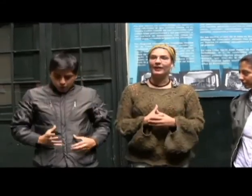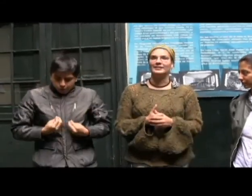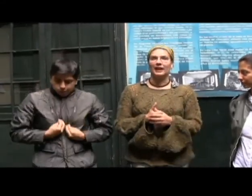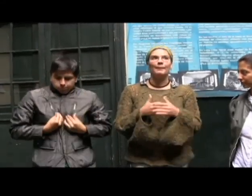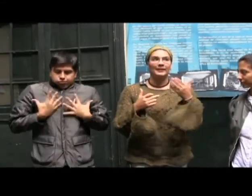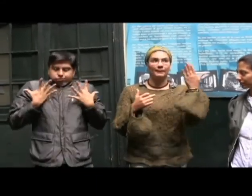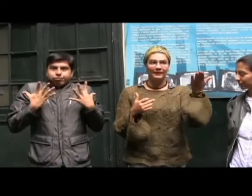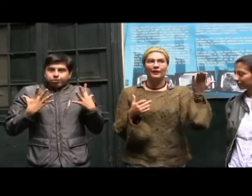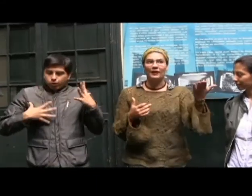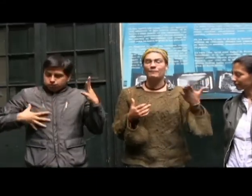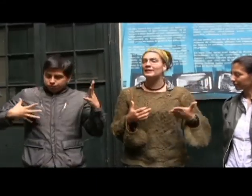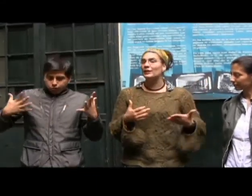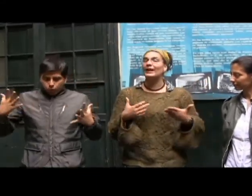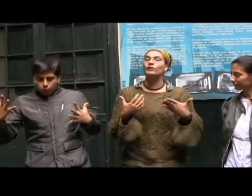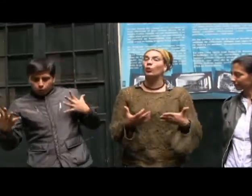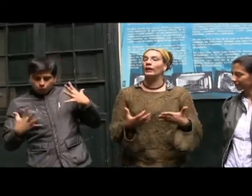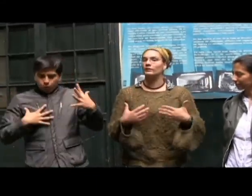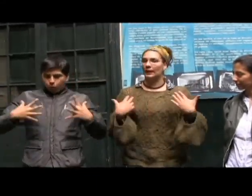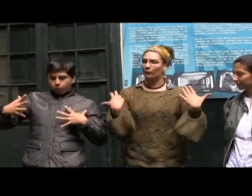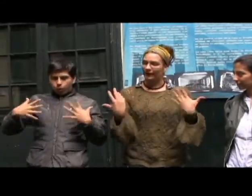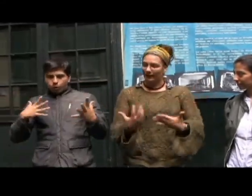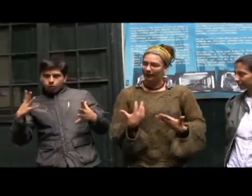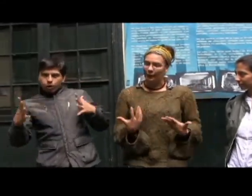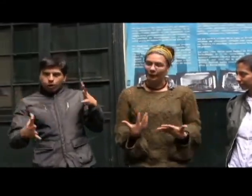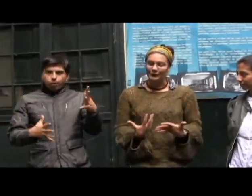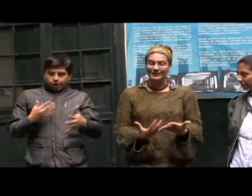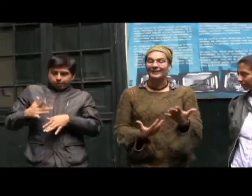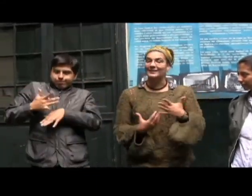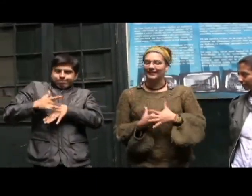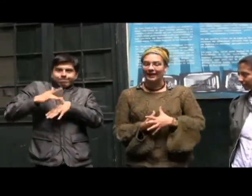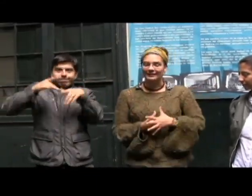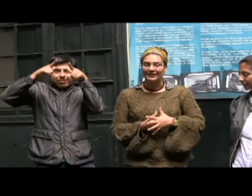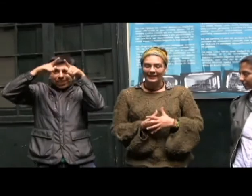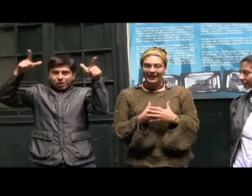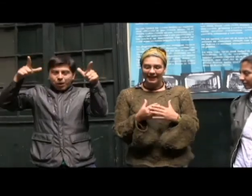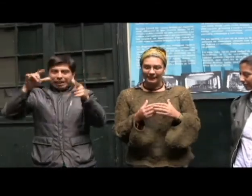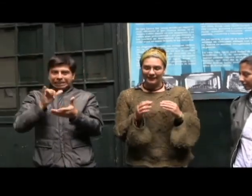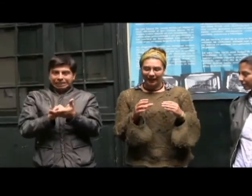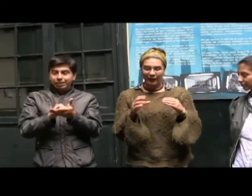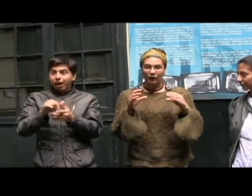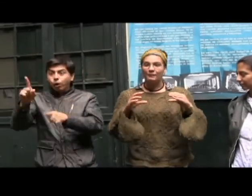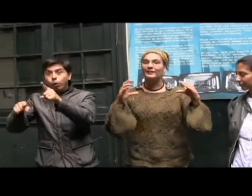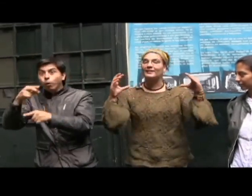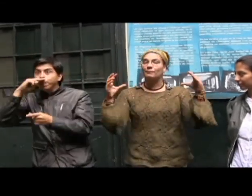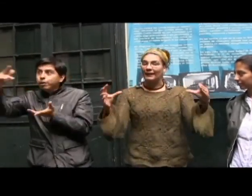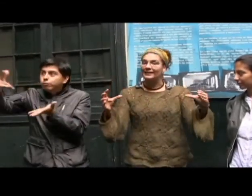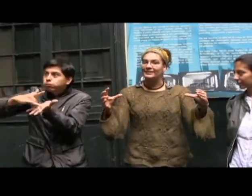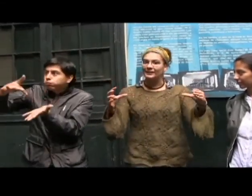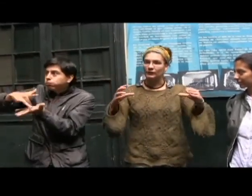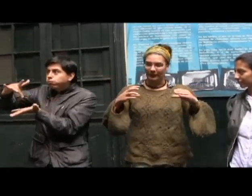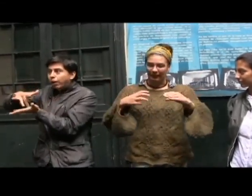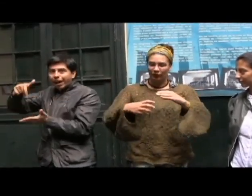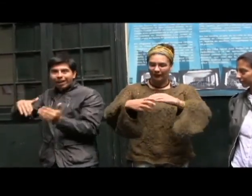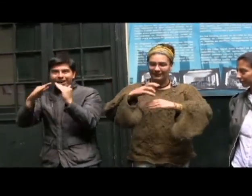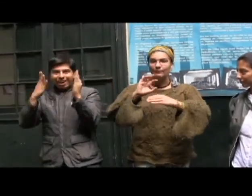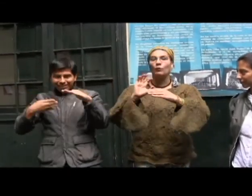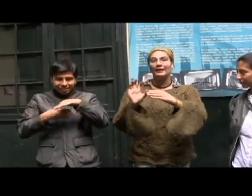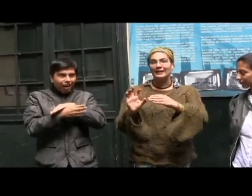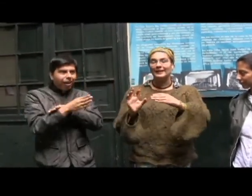es, aparte de tener un espacio de lectura, digamos, para los niños que están en esta casa, es también llegar a otras partes del país, ¿sí? Para que la biblioteca se movilice,